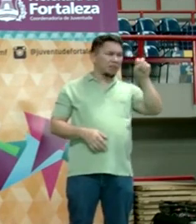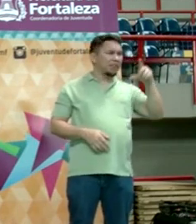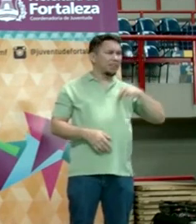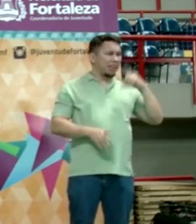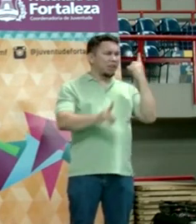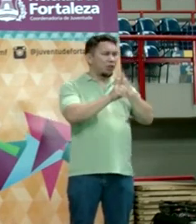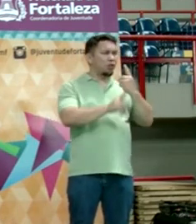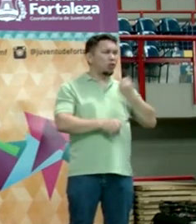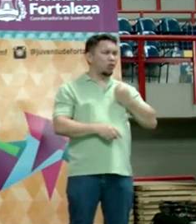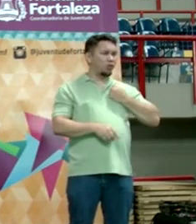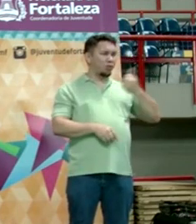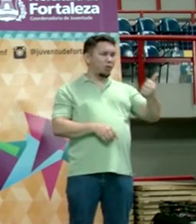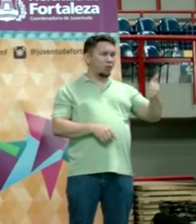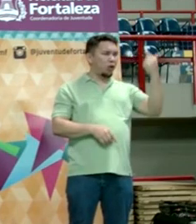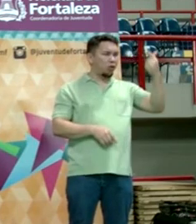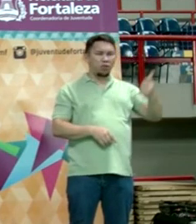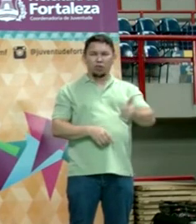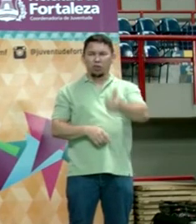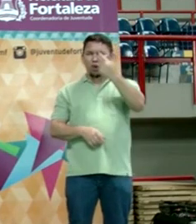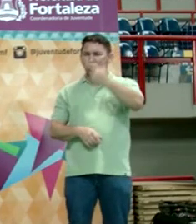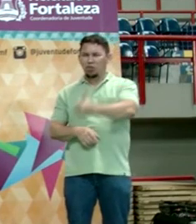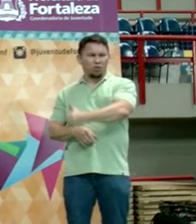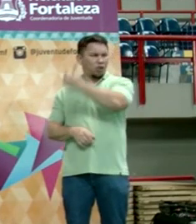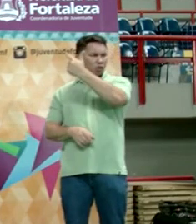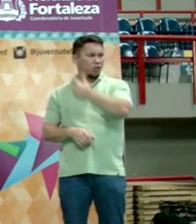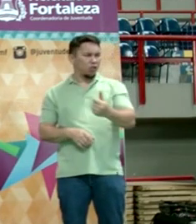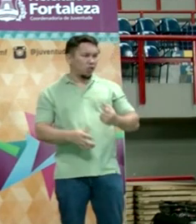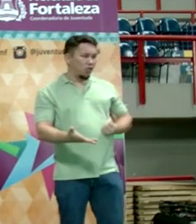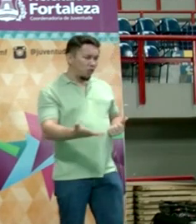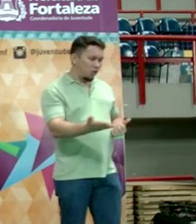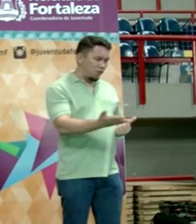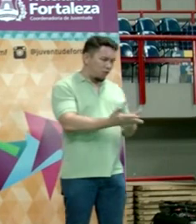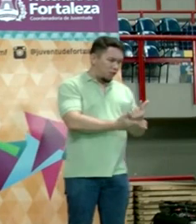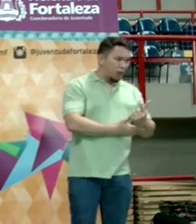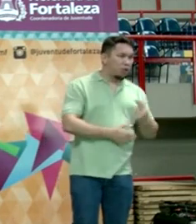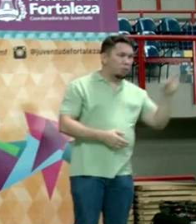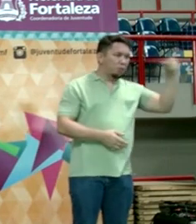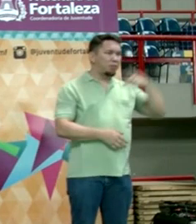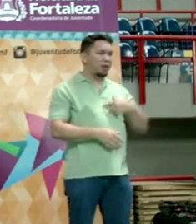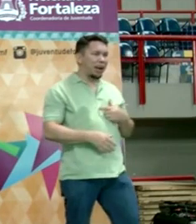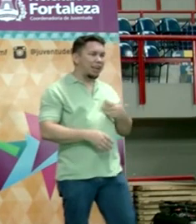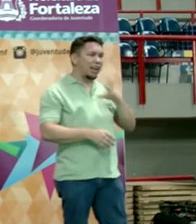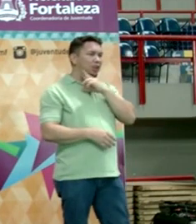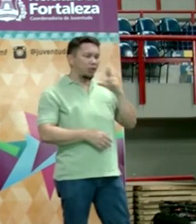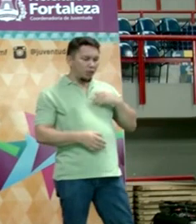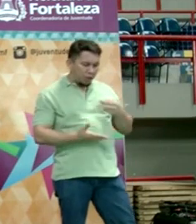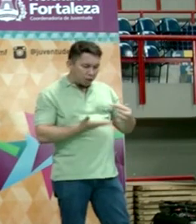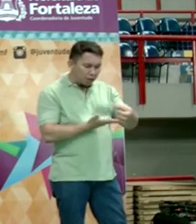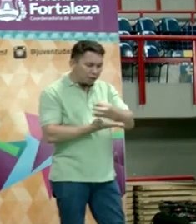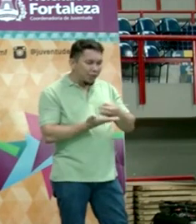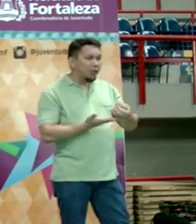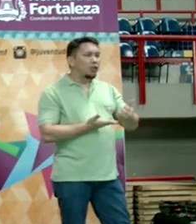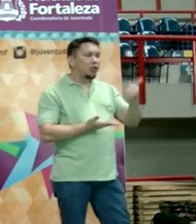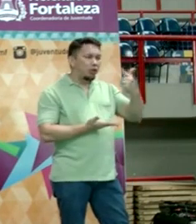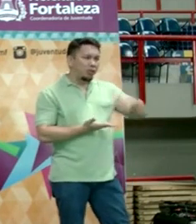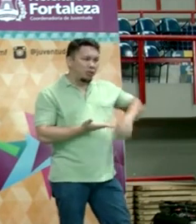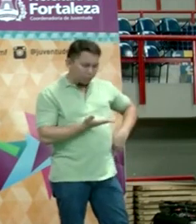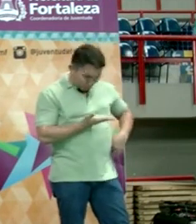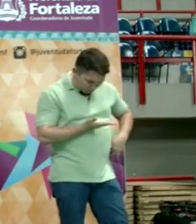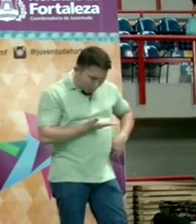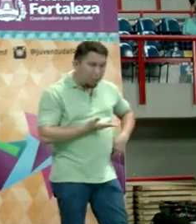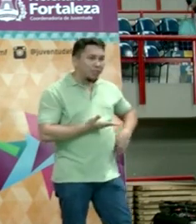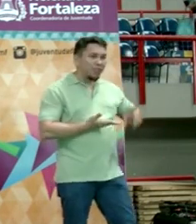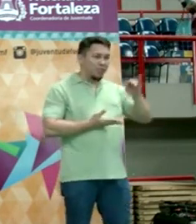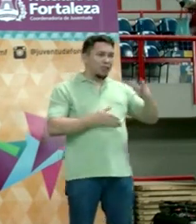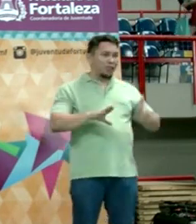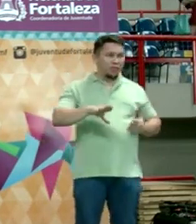12. Já perceberam? Você vai comprar bolinha de peixe no restaurante, vem quantas? 12. Quando